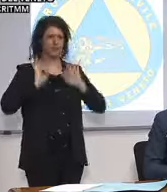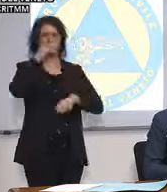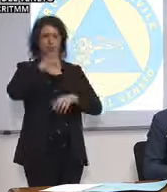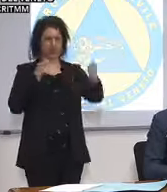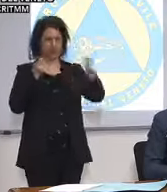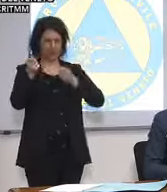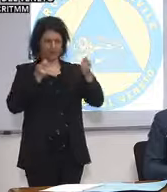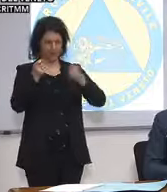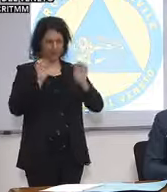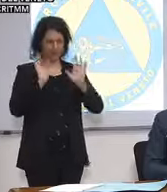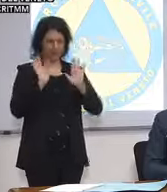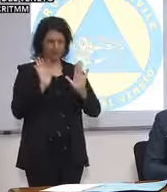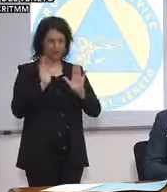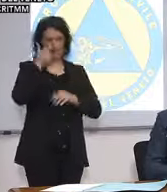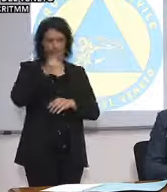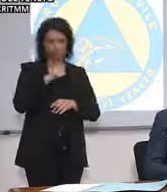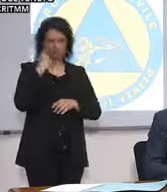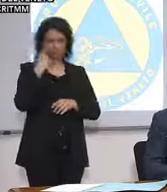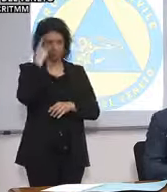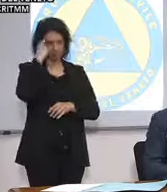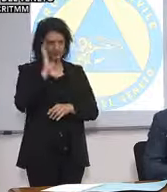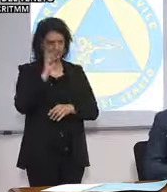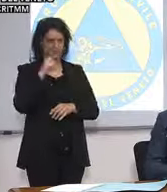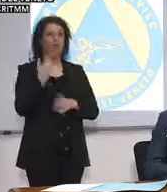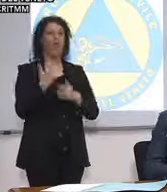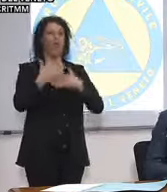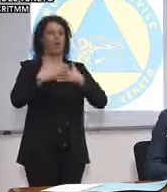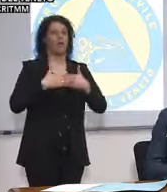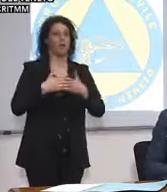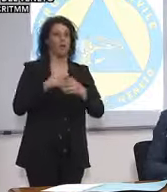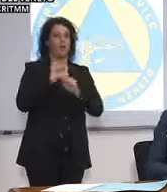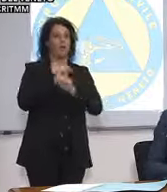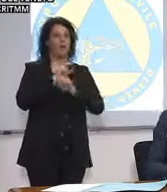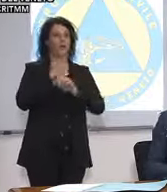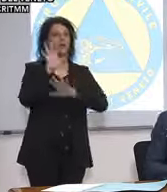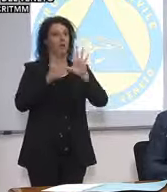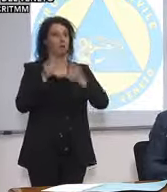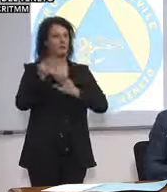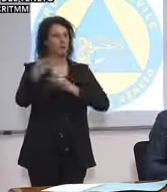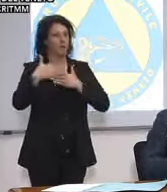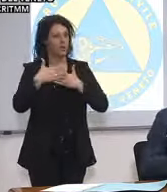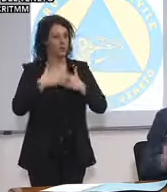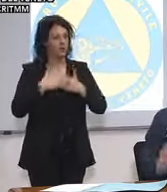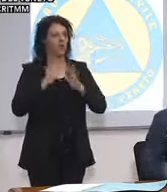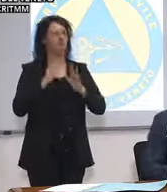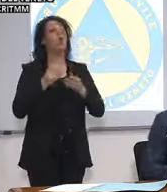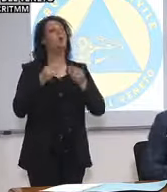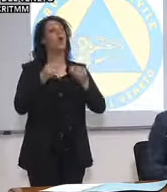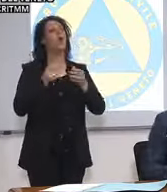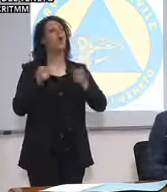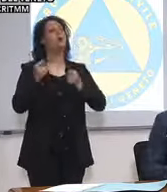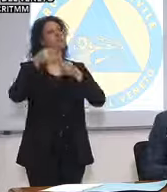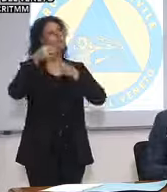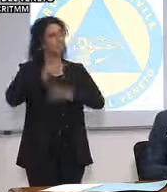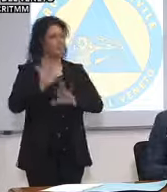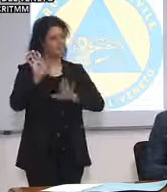dica che i cittadini sono informati prima, giustamente con il massimo rispetto di chi controlla, quindi c'è modo di